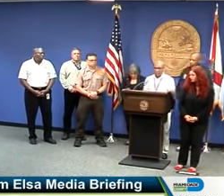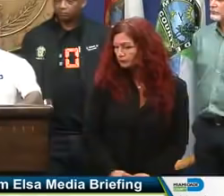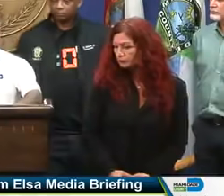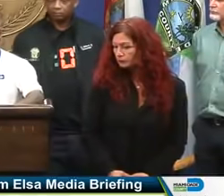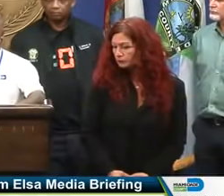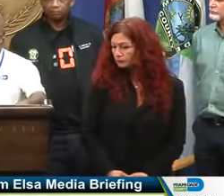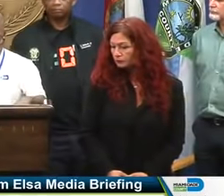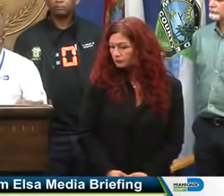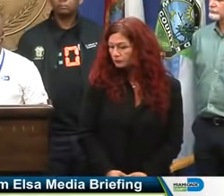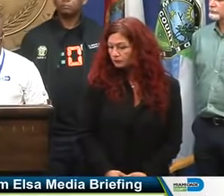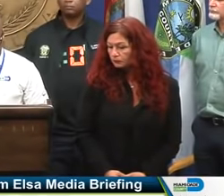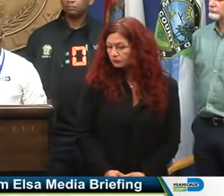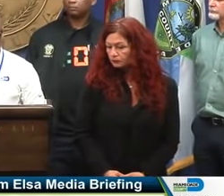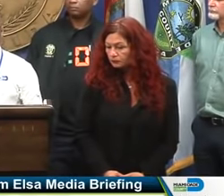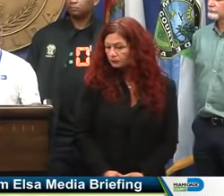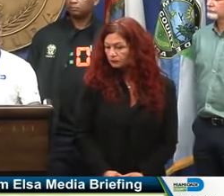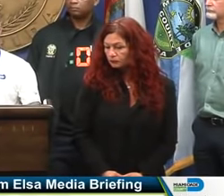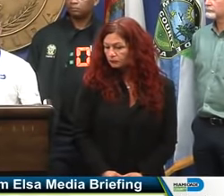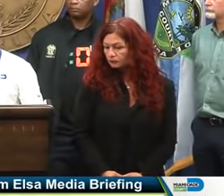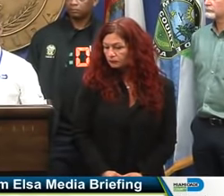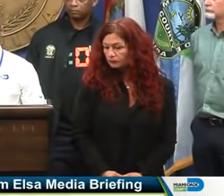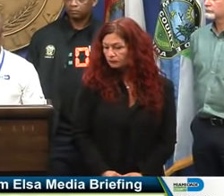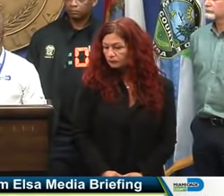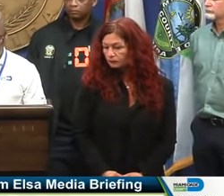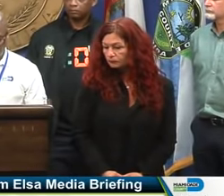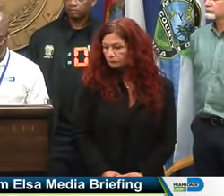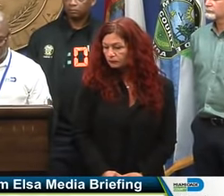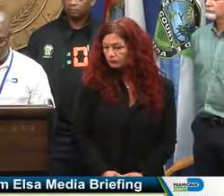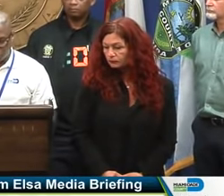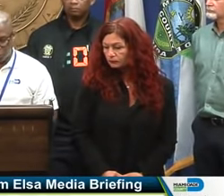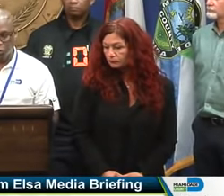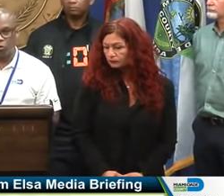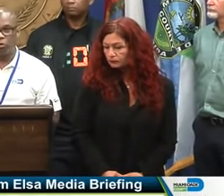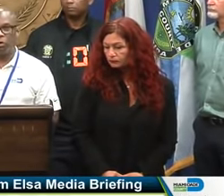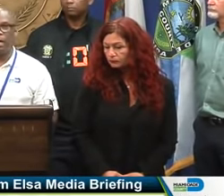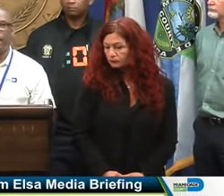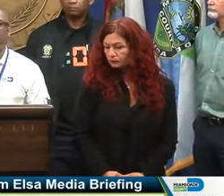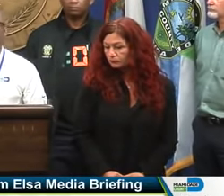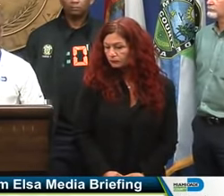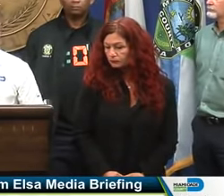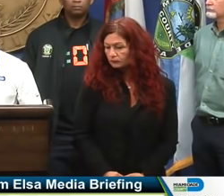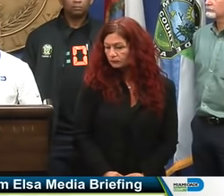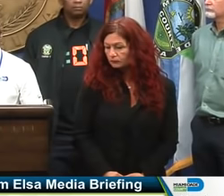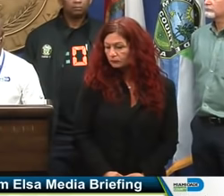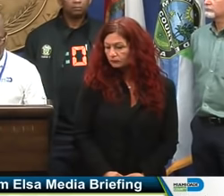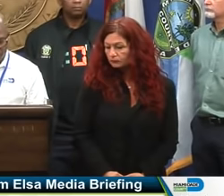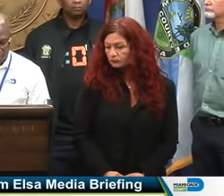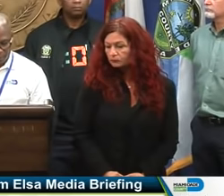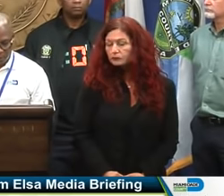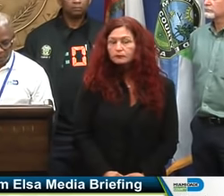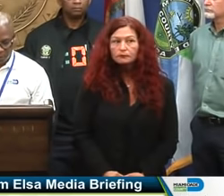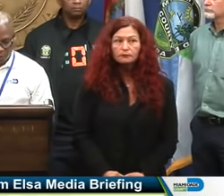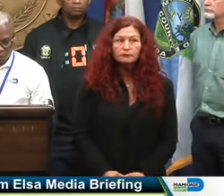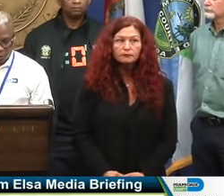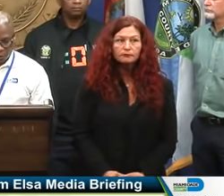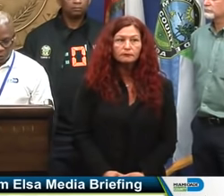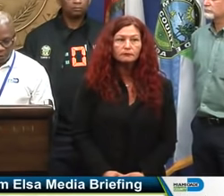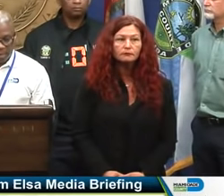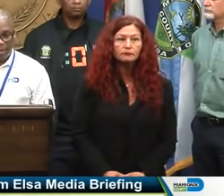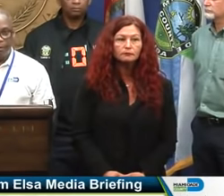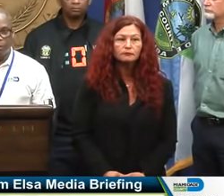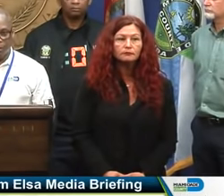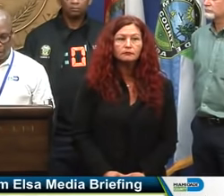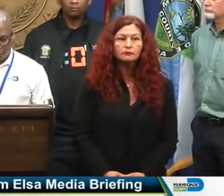Mesdames et messieurs, bonjour. Jeudi, nous atteint 12 jours après que l'incident est arrivé.